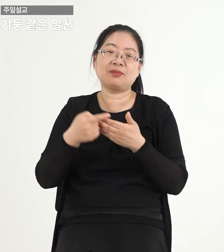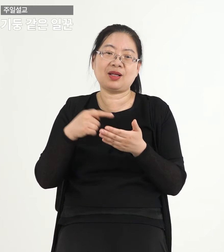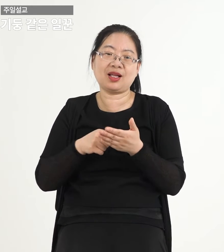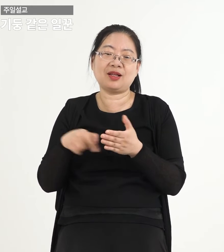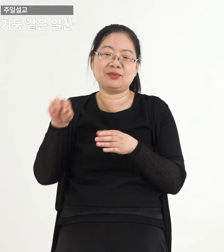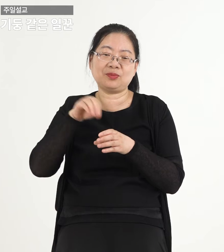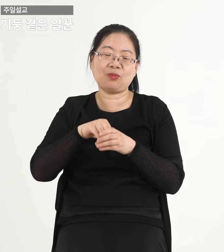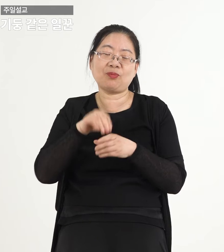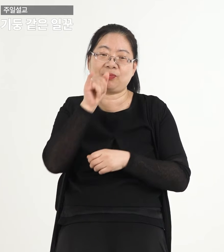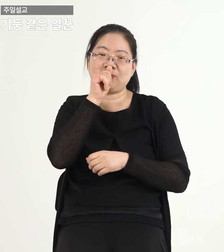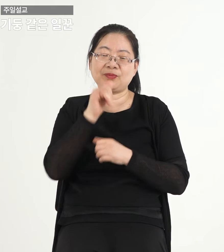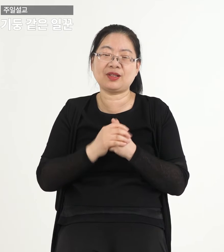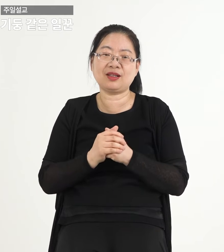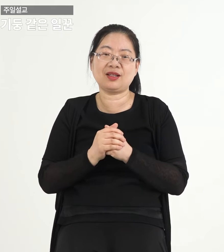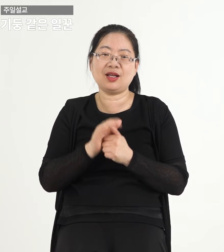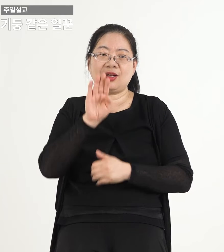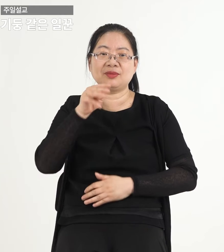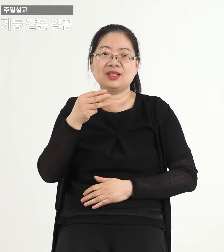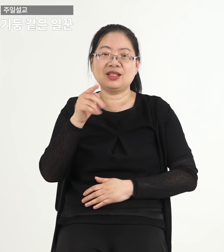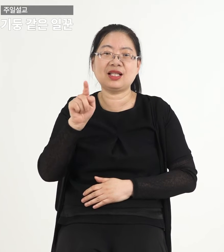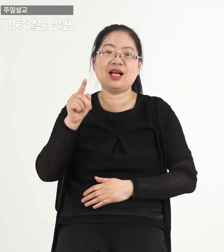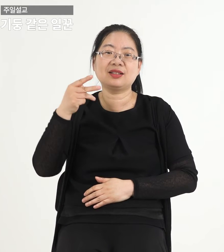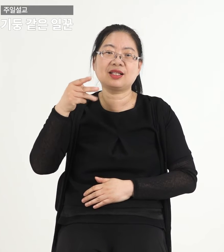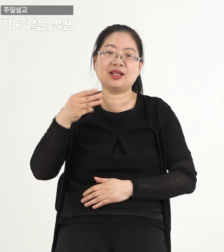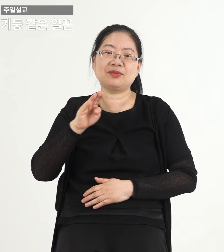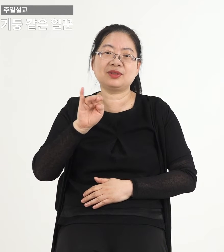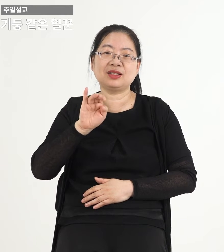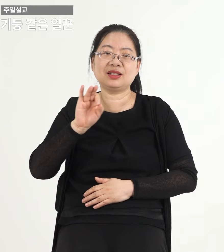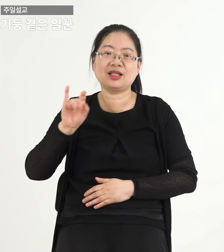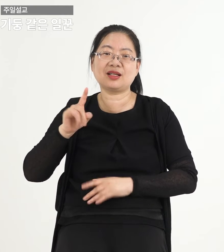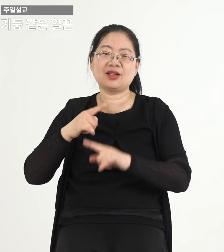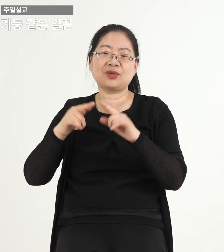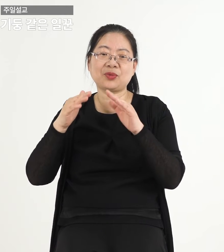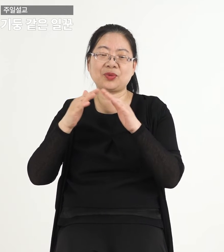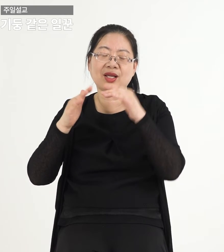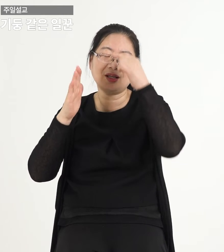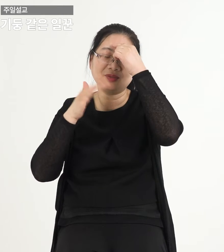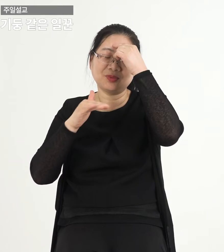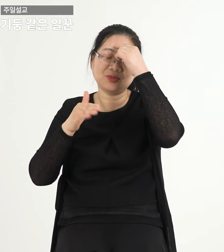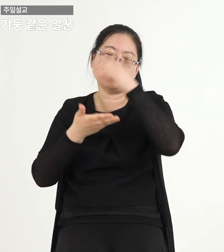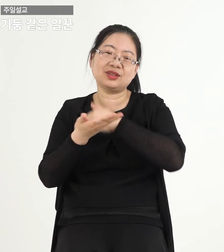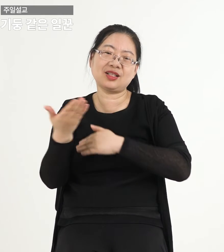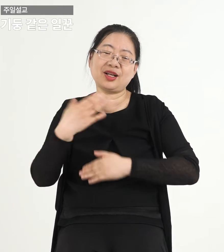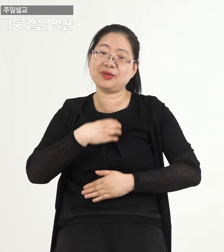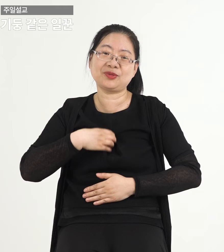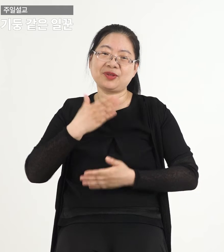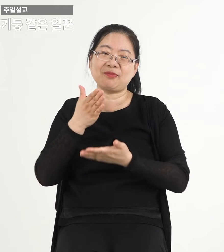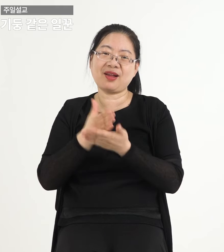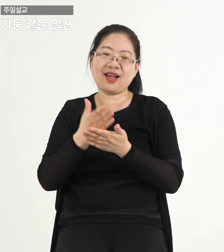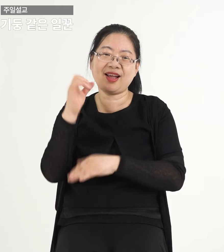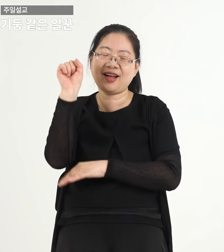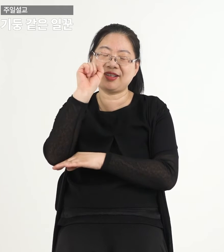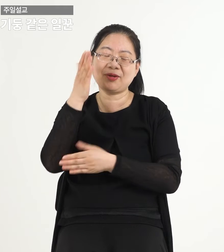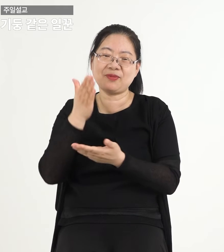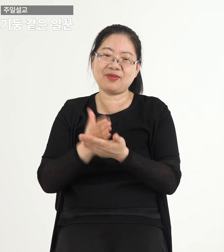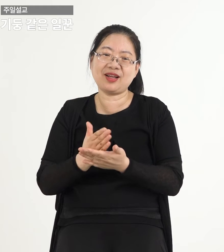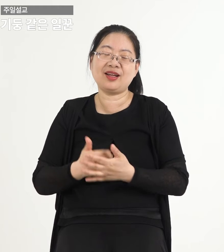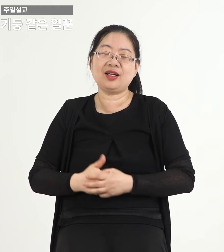있는 거죠. 빌라델비아 교회 성도들아, 염려하지 마라. 흔들리지